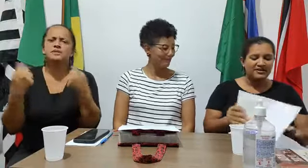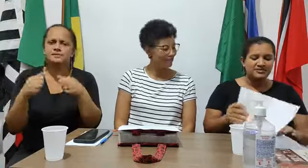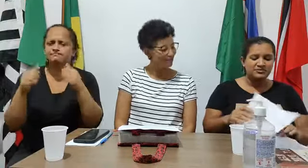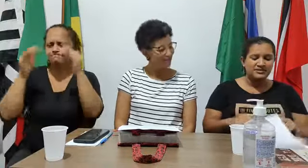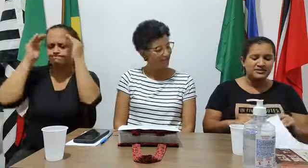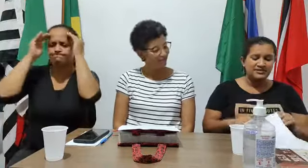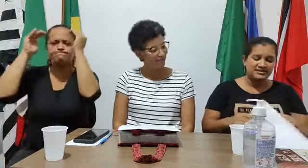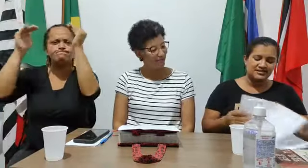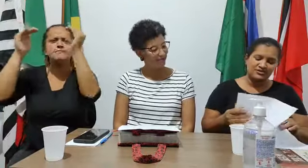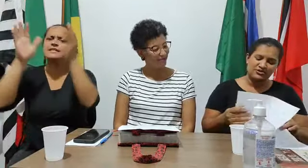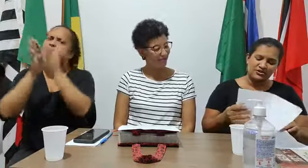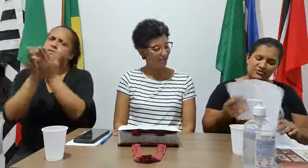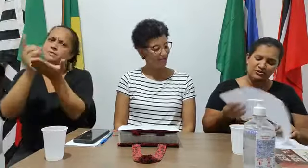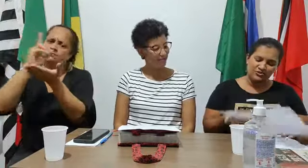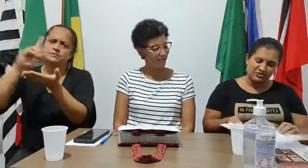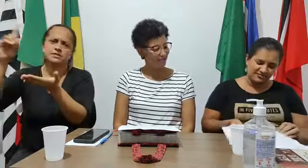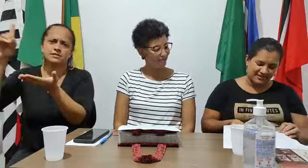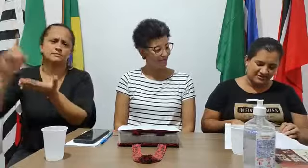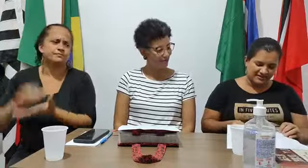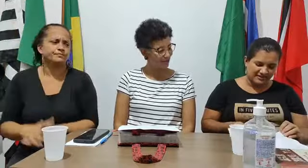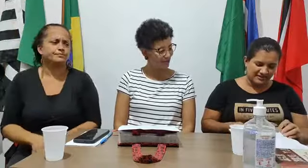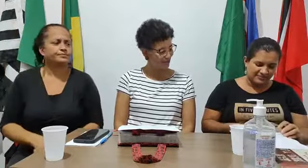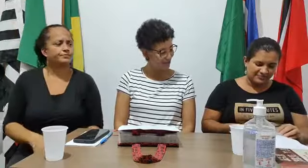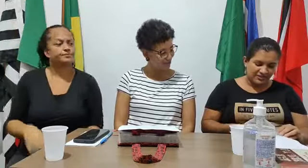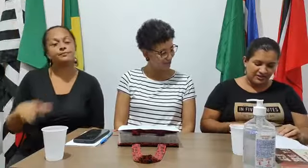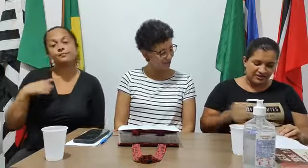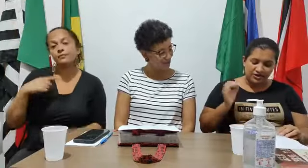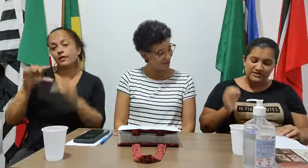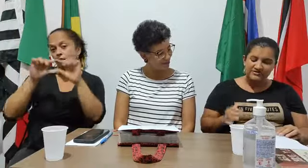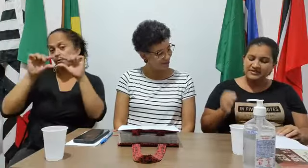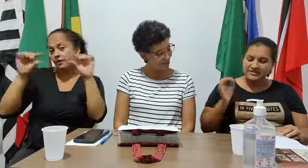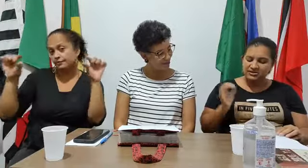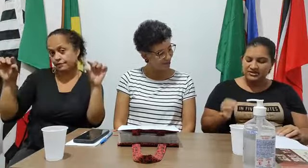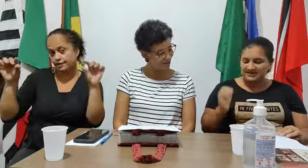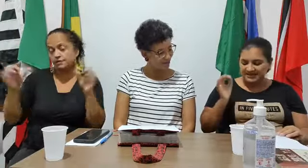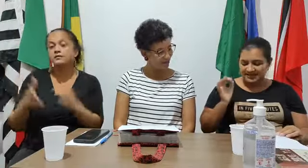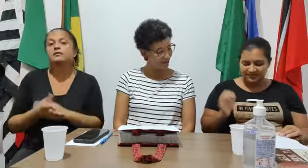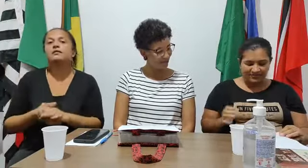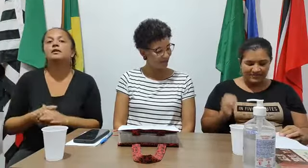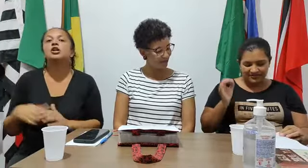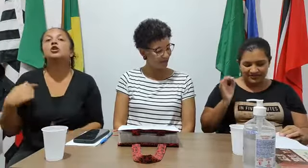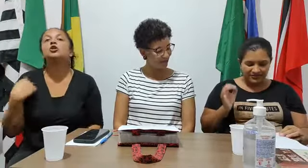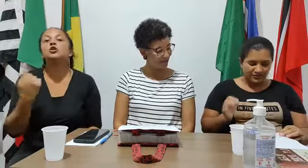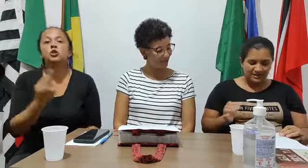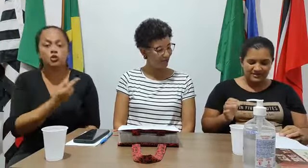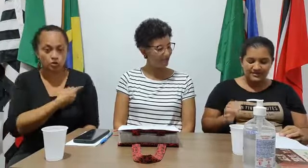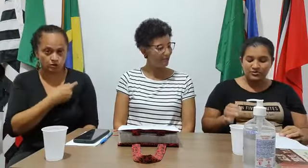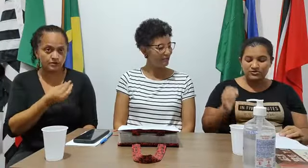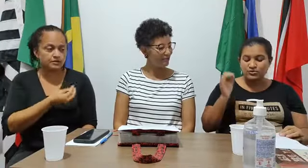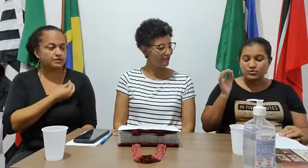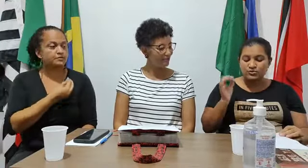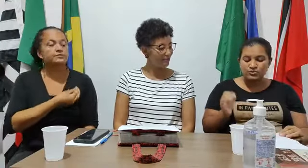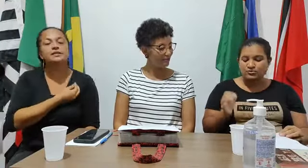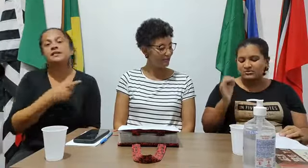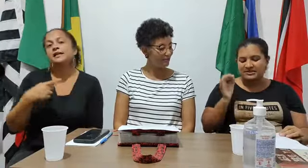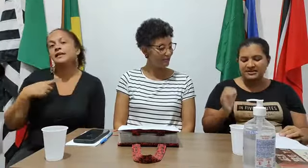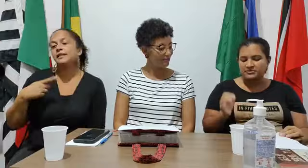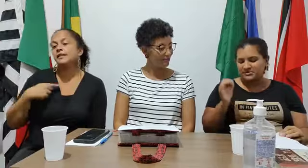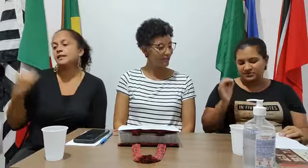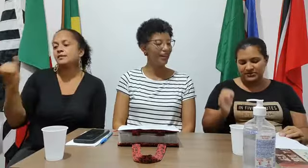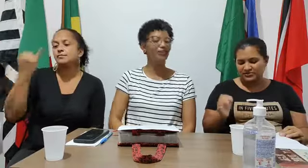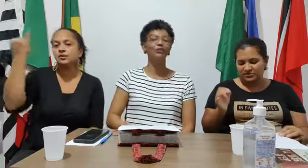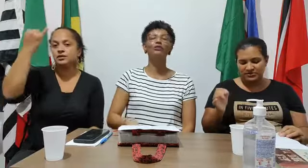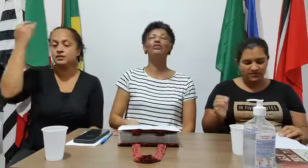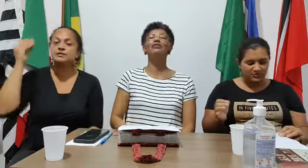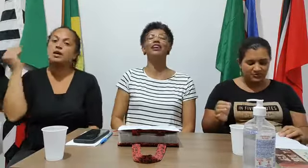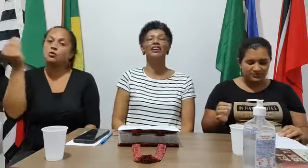uma frase muito interessante que eu li hoje que fala assim, né? Nossa vida adquire significado e amadurece quando nos submetemos